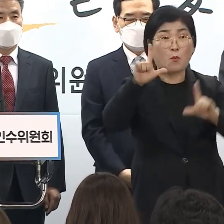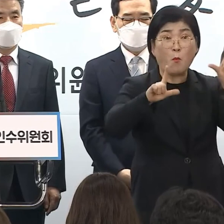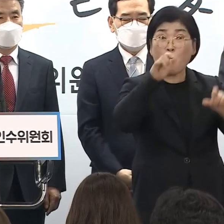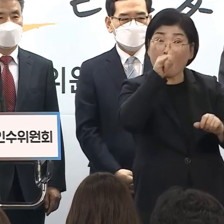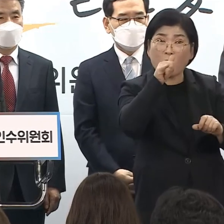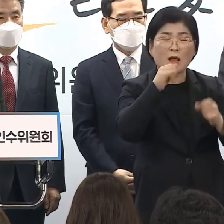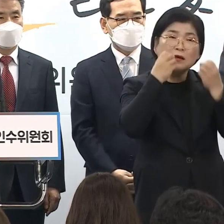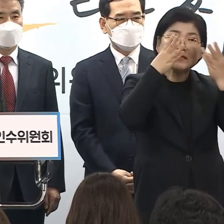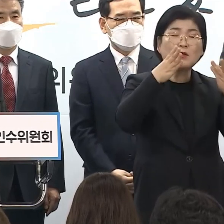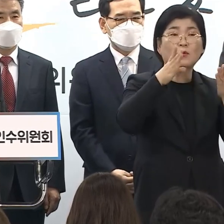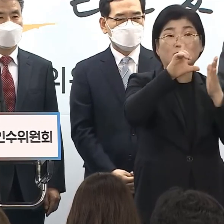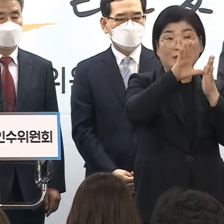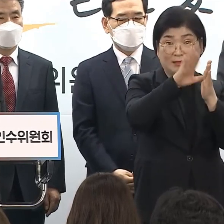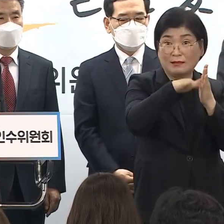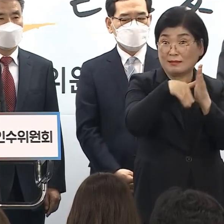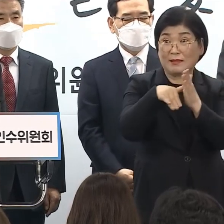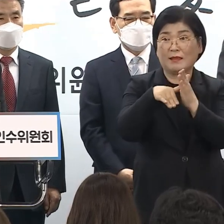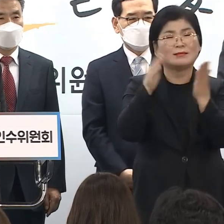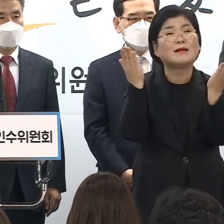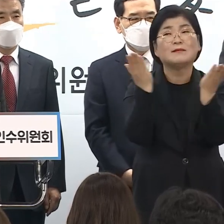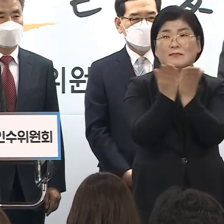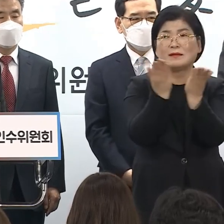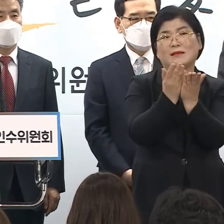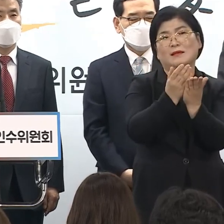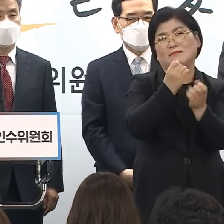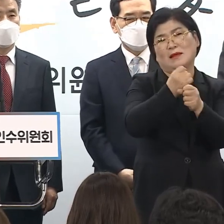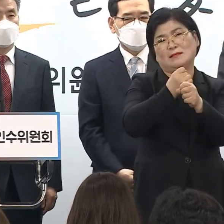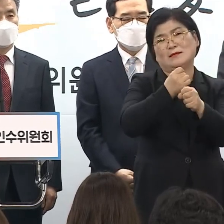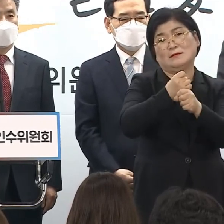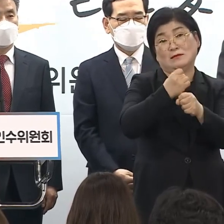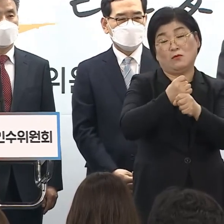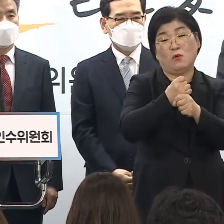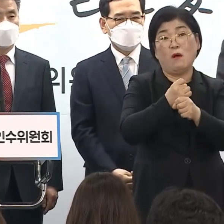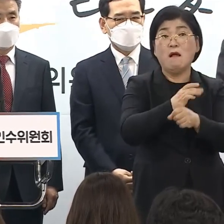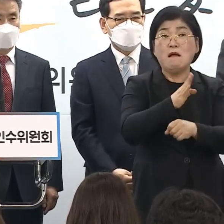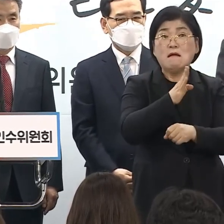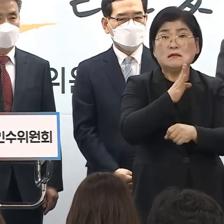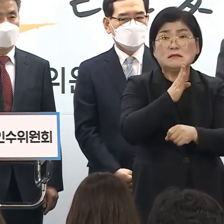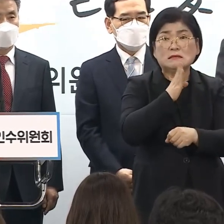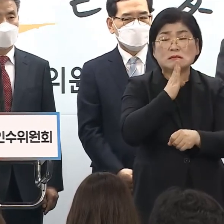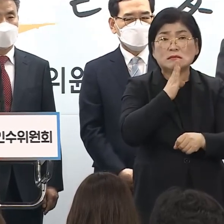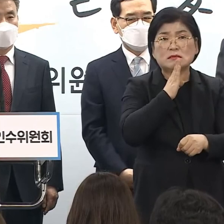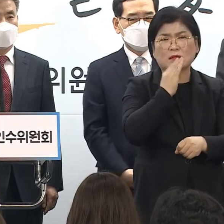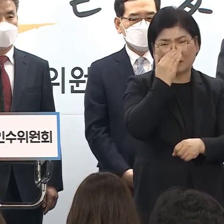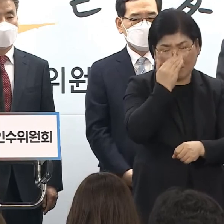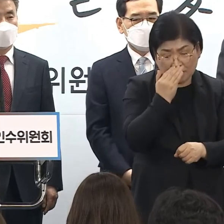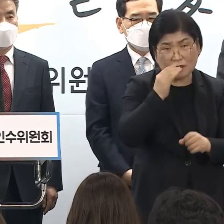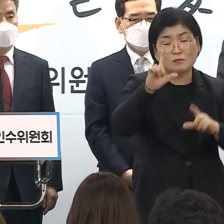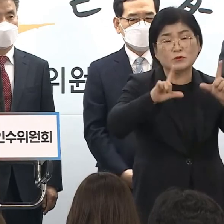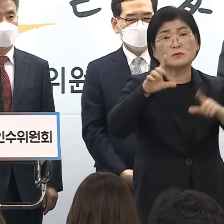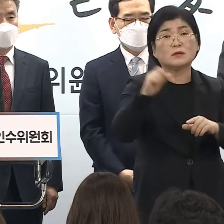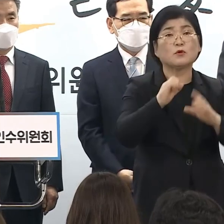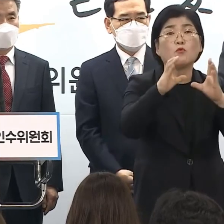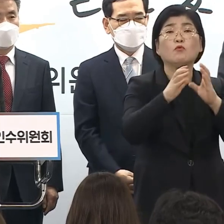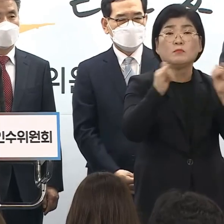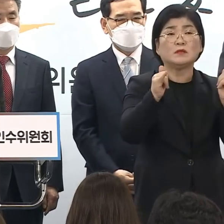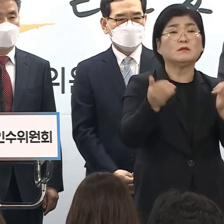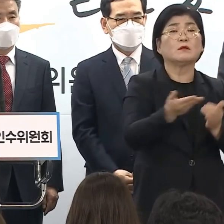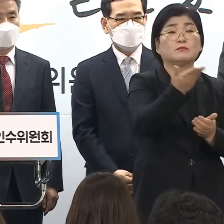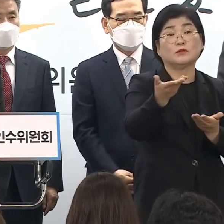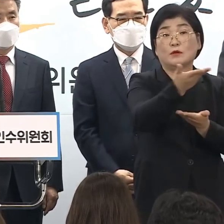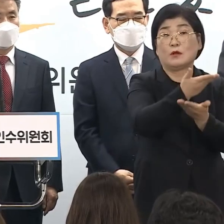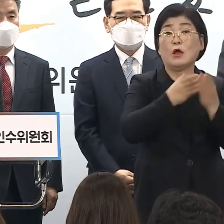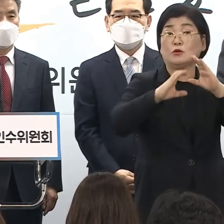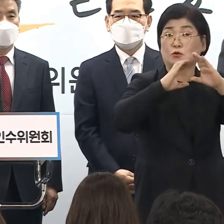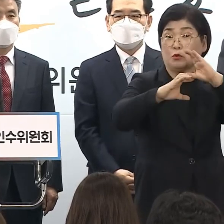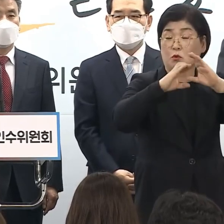문제들을 새로운 시대에 맞게 만들어 가면서 실제로 굉장히 낮은 자세로 그러니까 여러 국민들과 다 소통하고 그